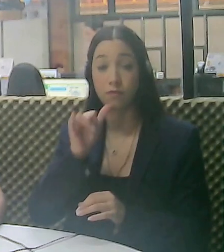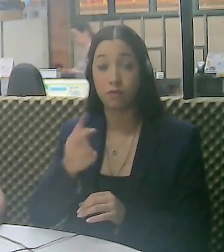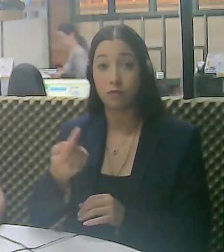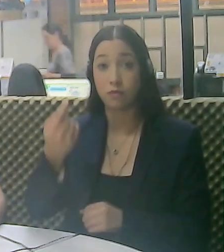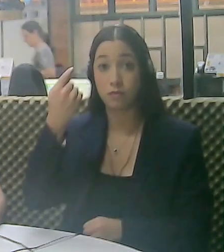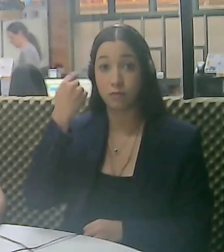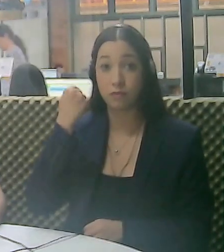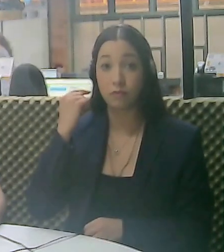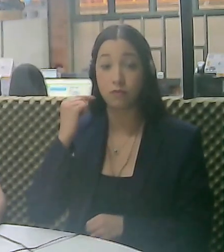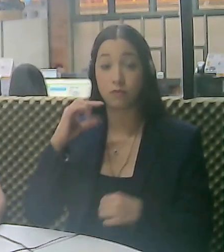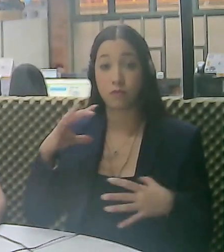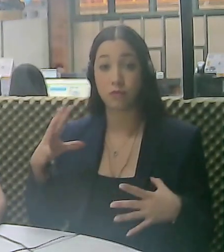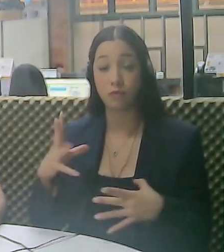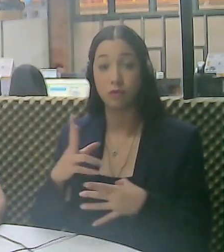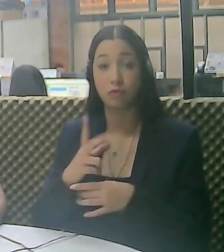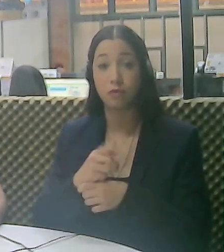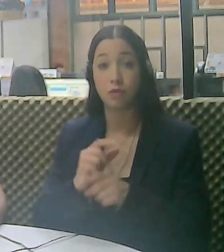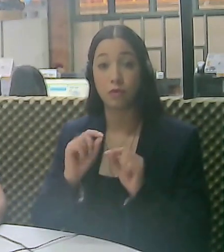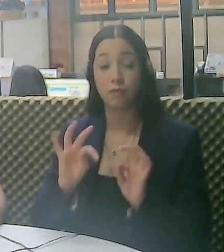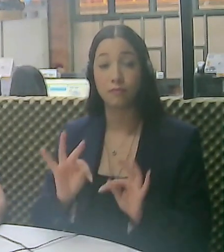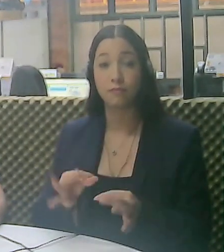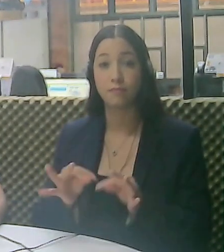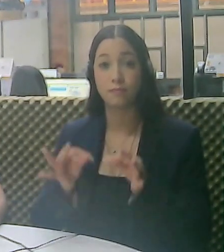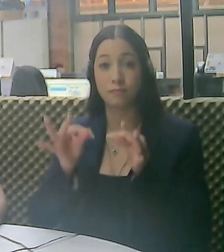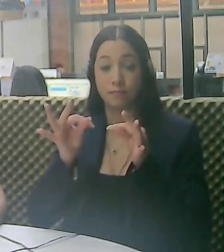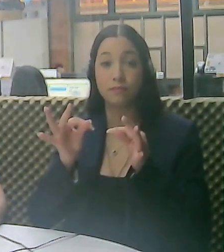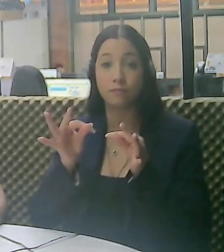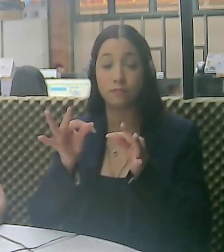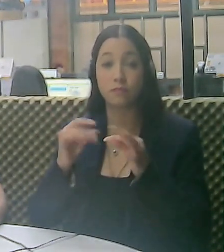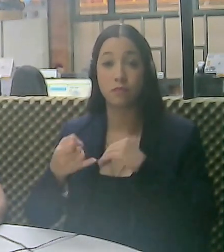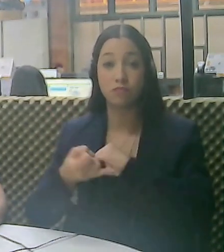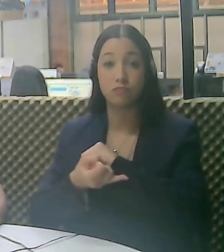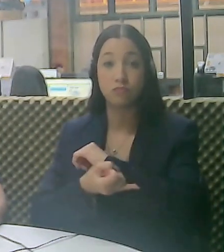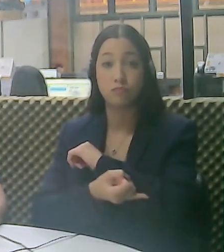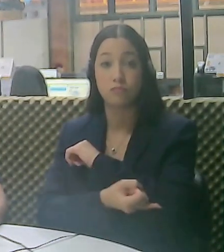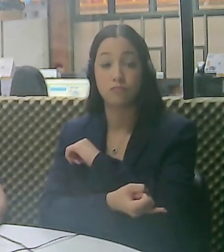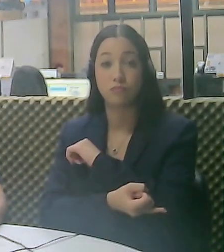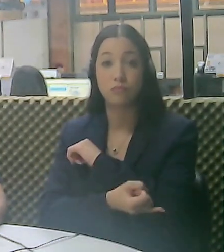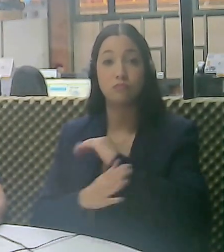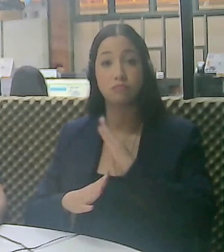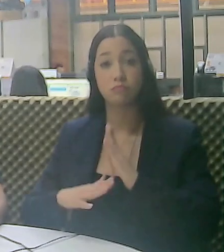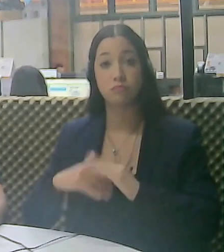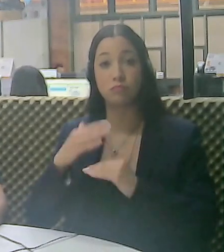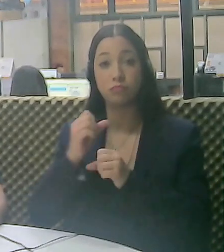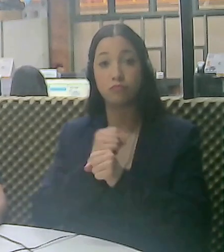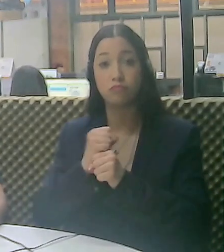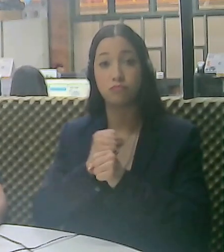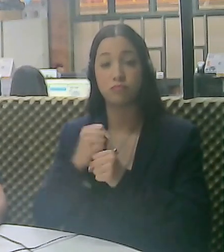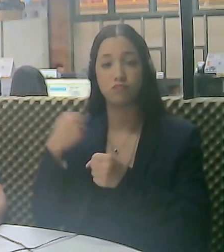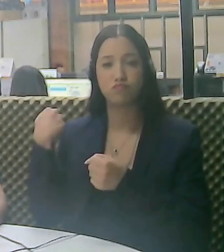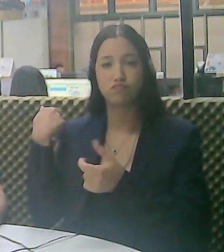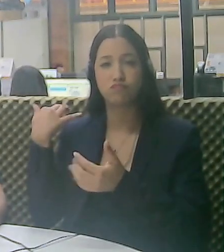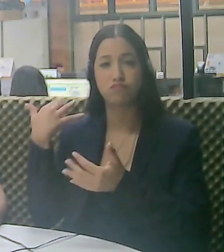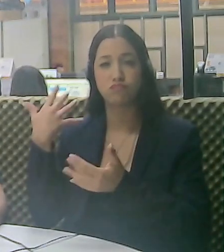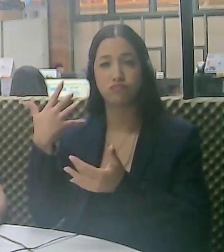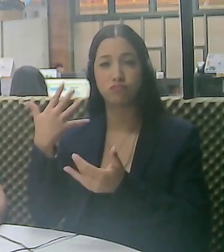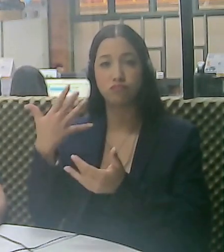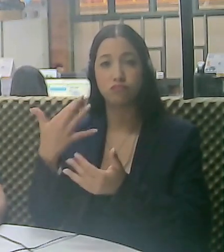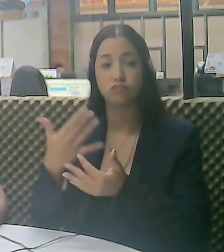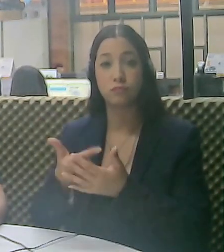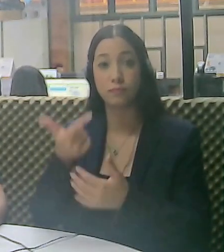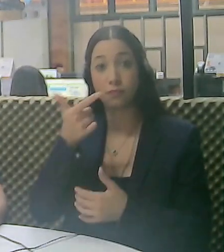estamos agregando agora tecnologia às infraestruturas que foram feitas ao longo dos anos, para que nos permitir